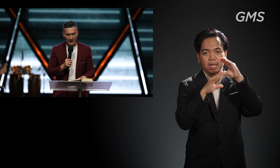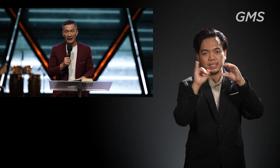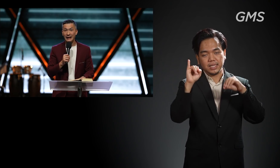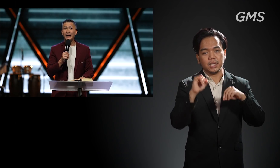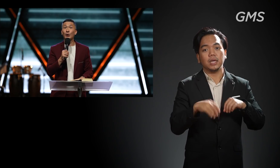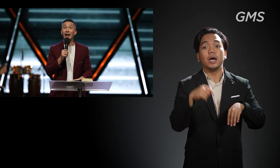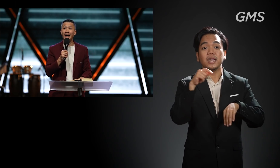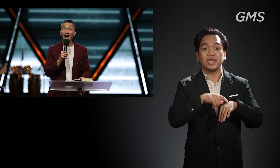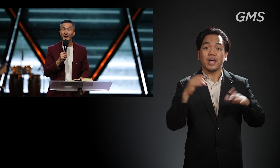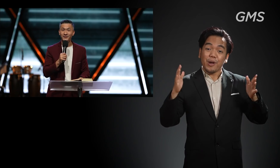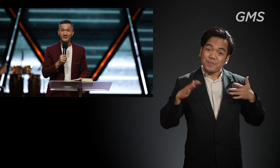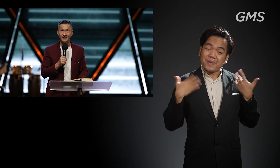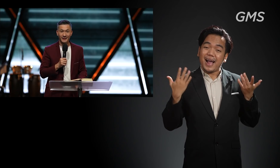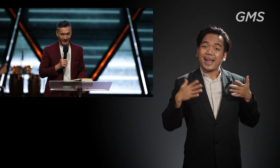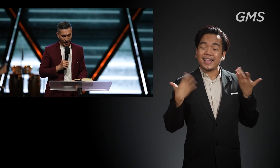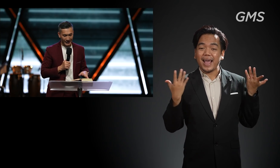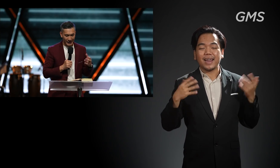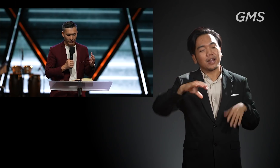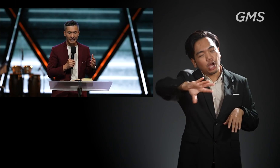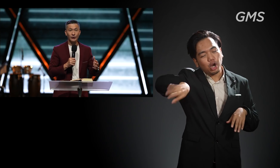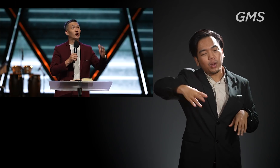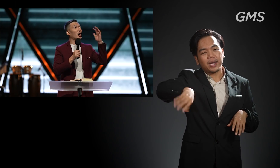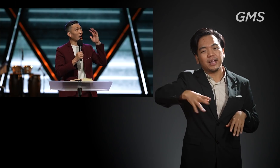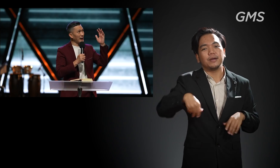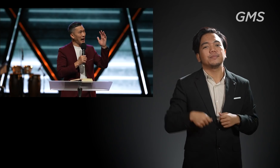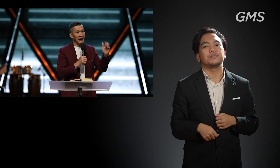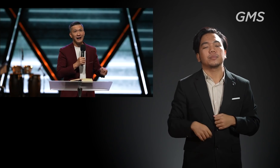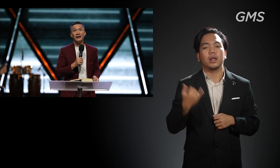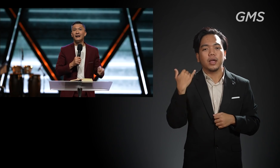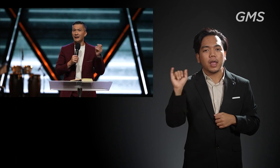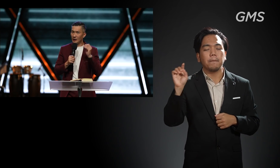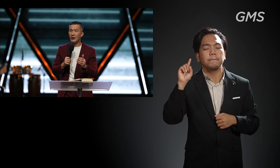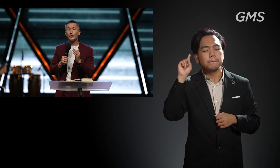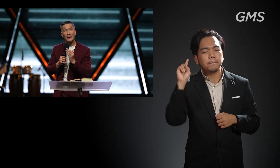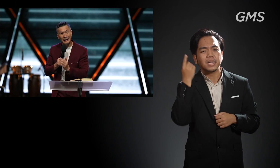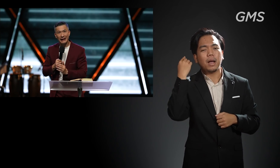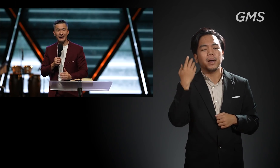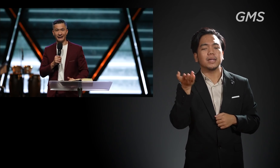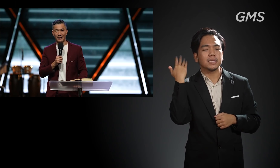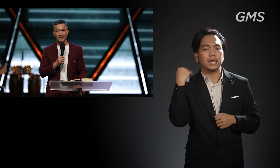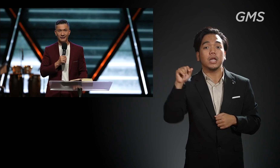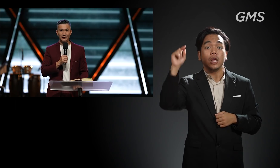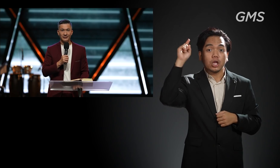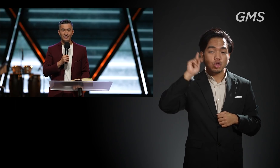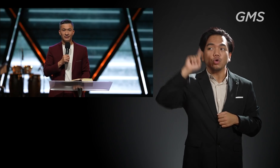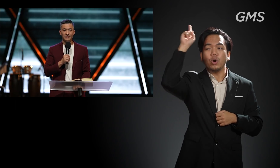di kebahagiaan keluarga. Kalau yang ke-1 tadi itu God, Allah. Yang kedua itu pernikahan